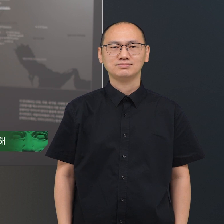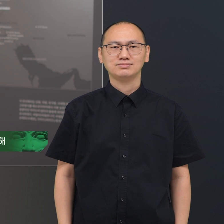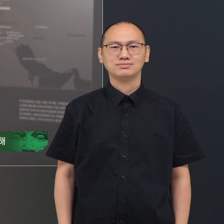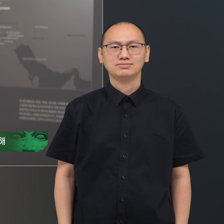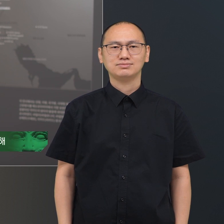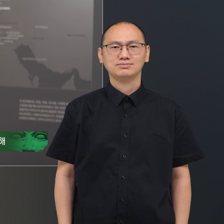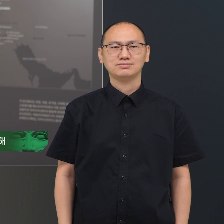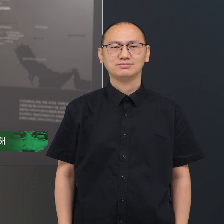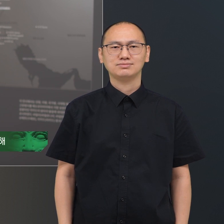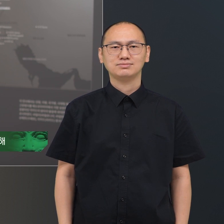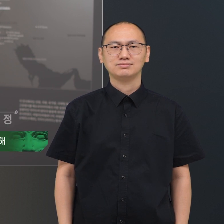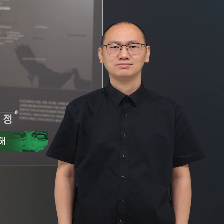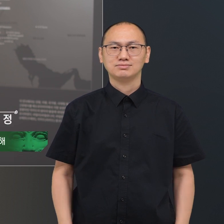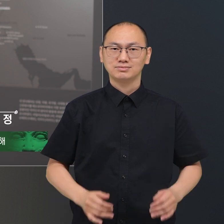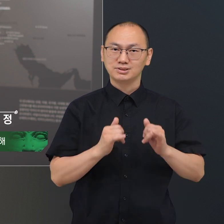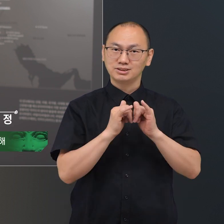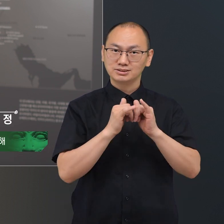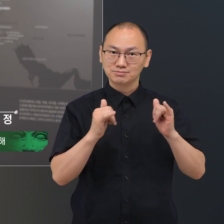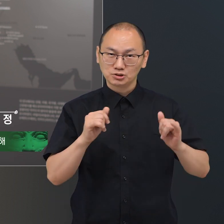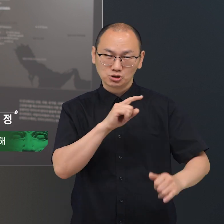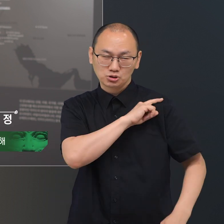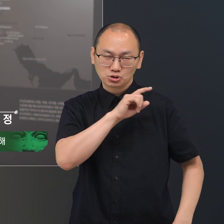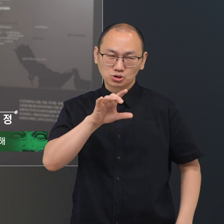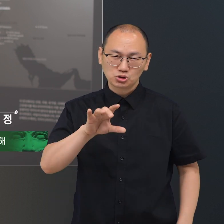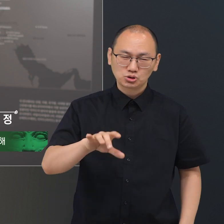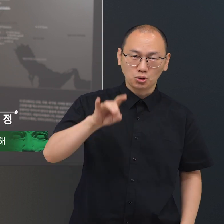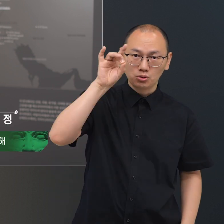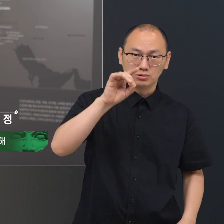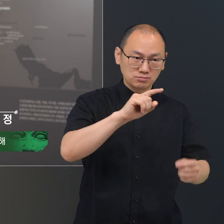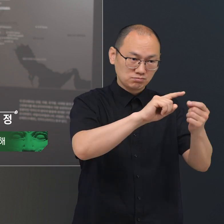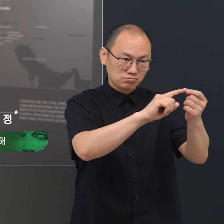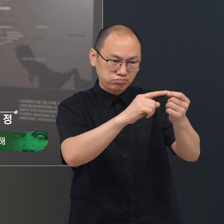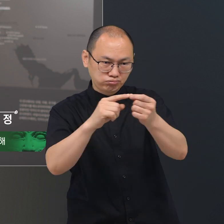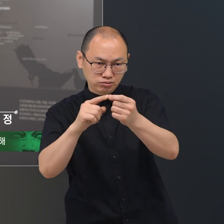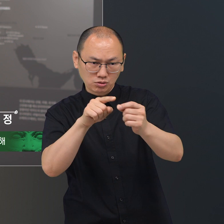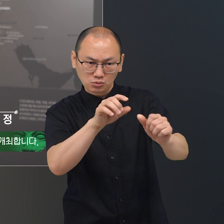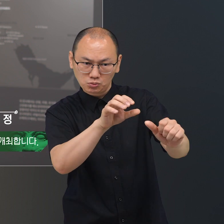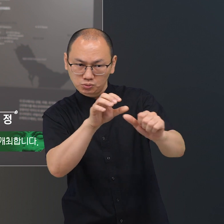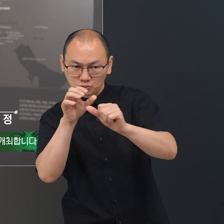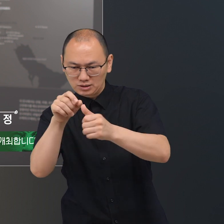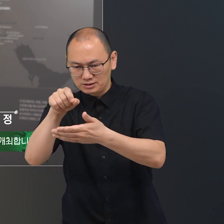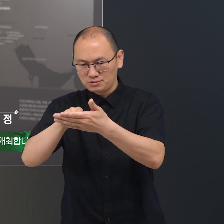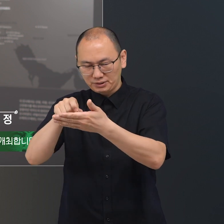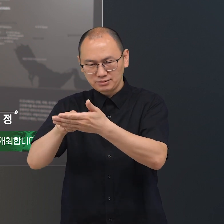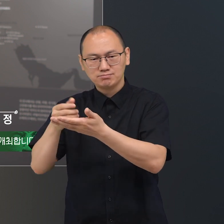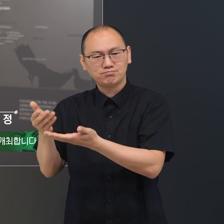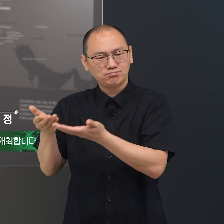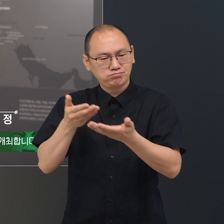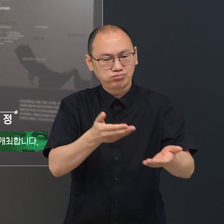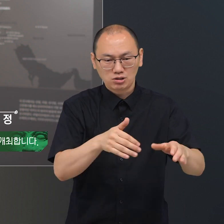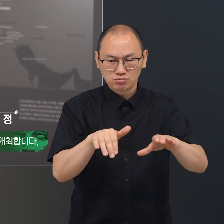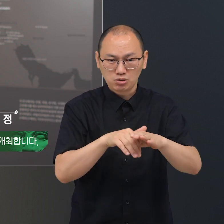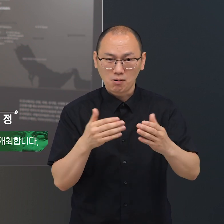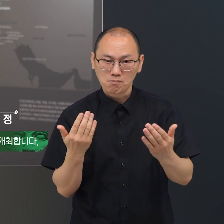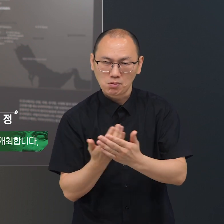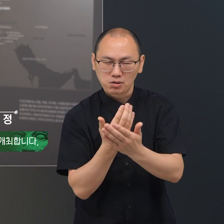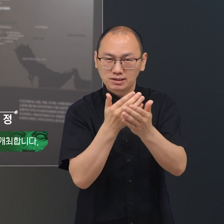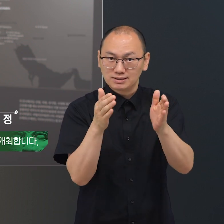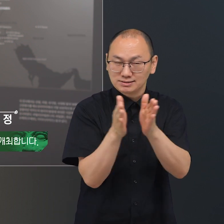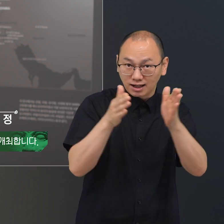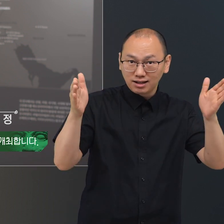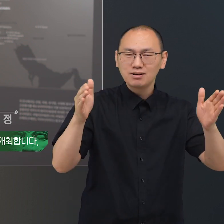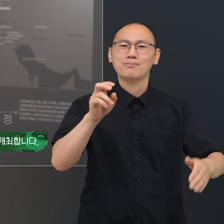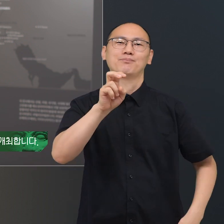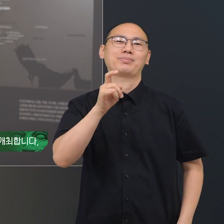국립중앙박물관 상설전시관에서는 인류 최초로 문자를 사용해 인류 문명의 발전의 기틀을 마련한 고대